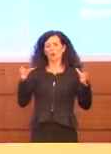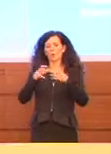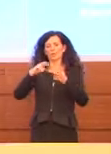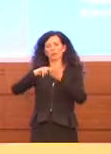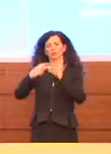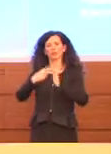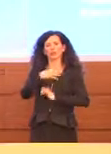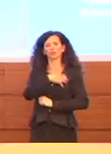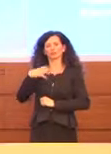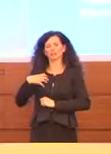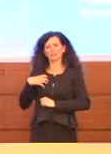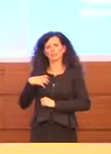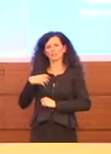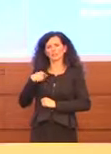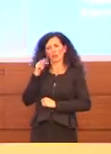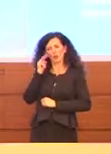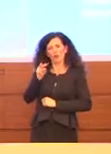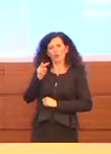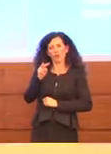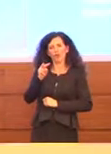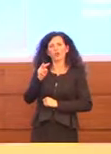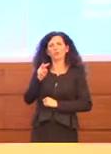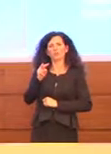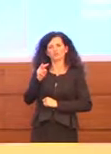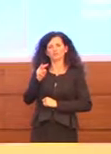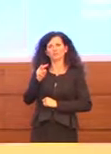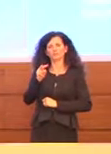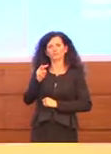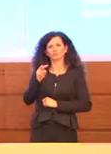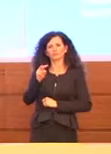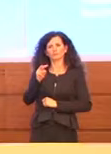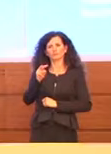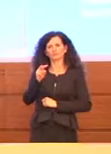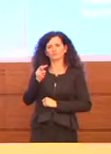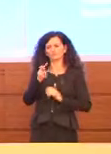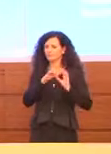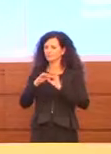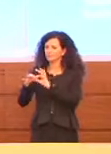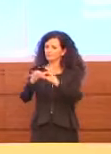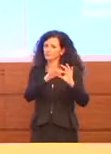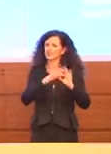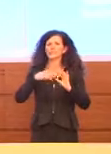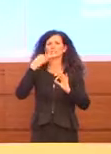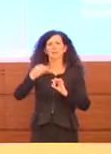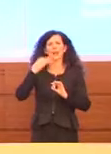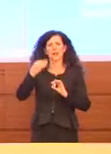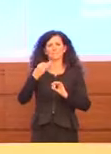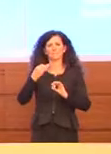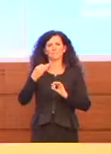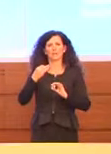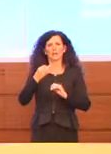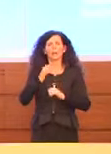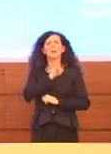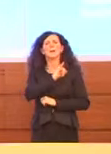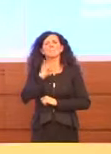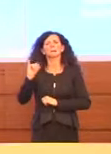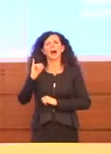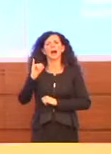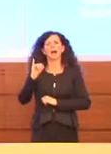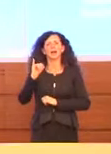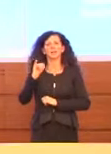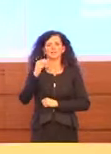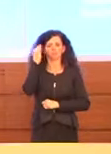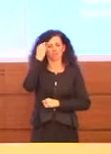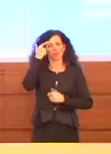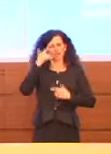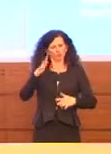visto utilizzare l'umiltà come prima fase di qualsiasi cosa cioè mai andare oltre quello che si pensa di